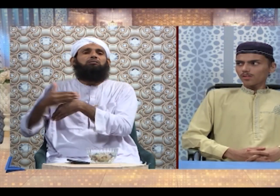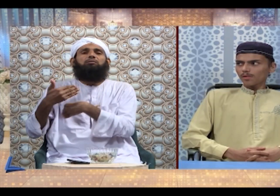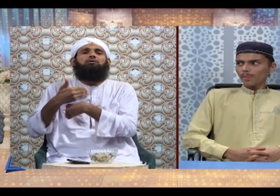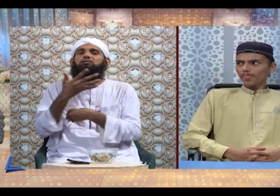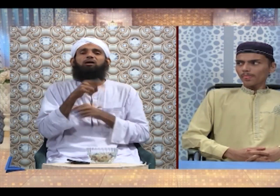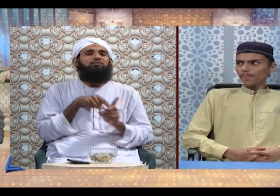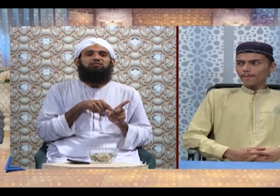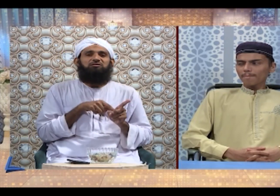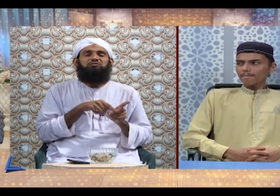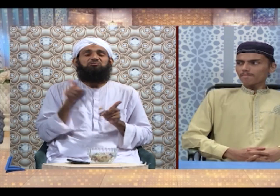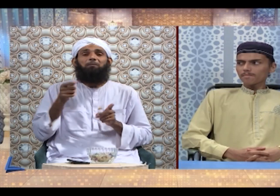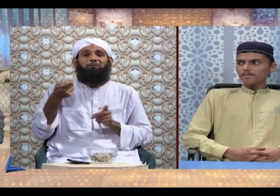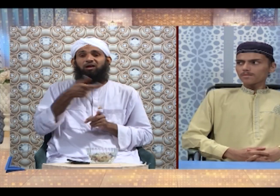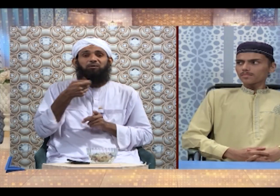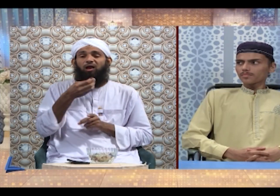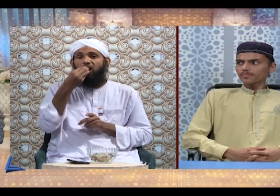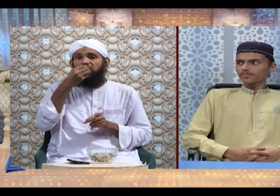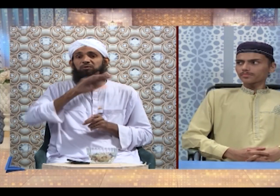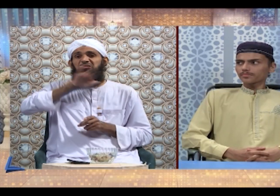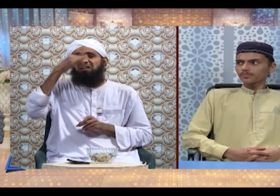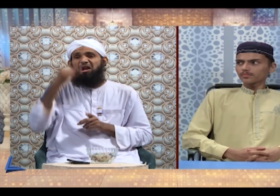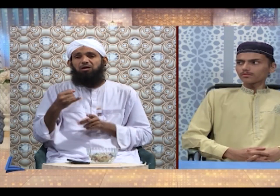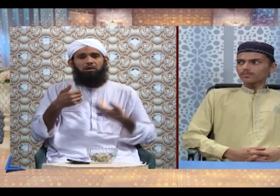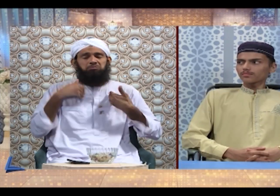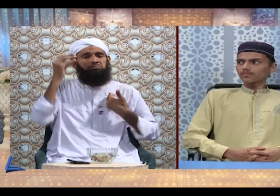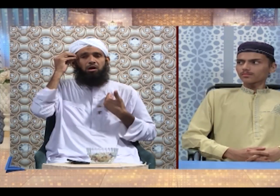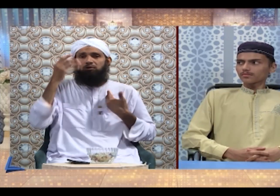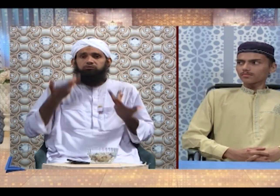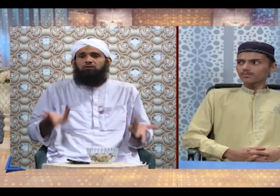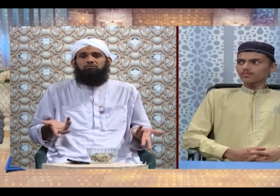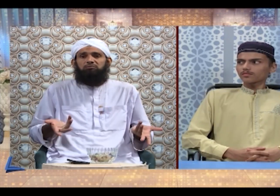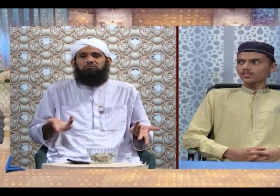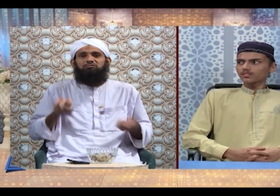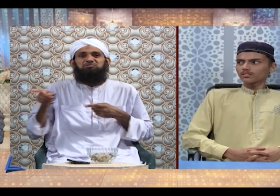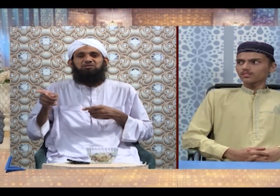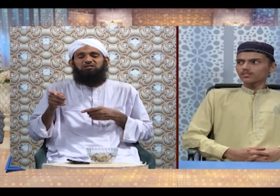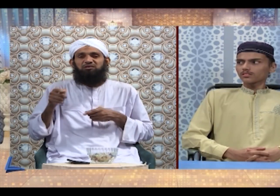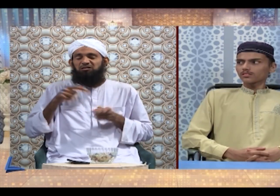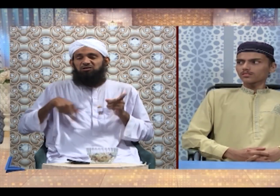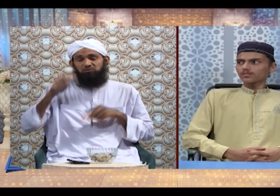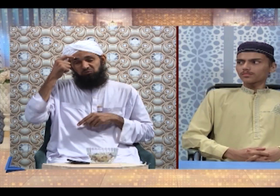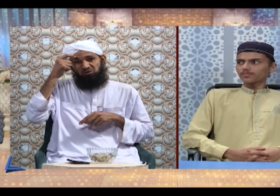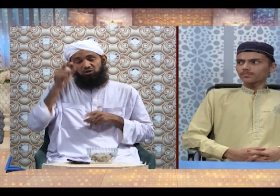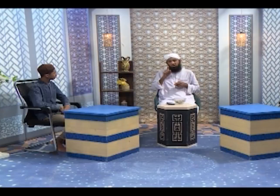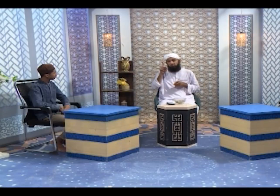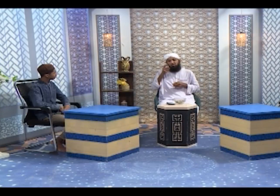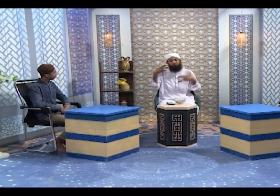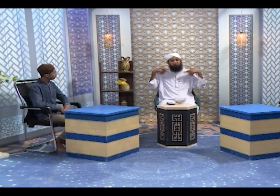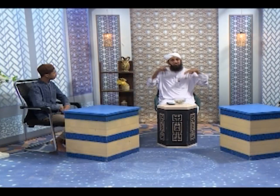ہمیں حرام کھلاتا تھا جس کا ہمیں علم نہ تھا۔ پھر اس شخص کو حرام کمانے پر اس قدر مارا جائے گا کہ اس کا گوشت